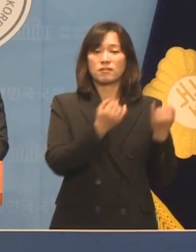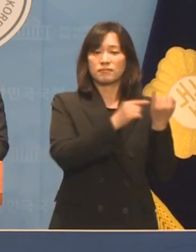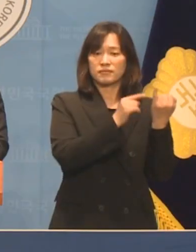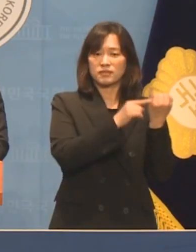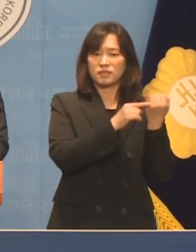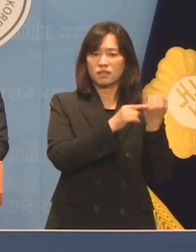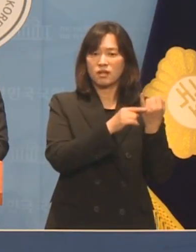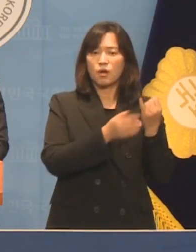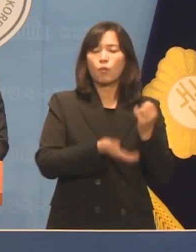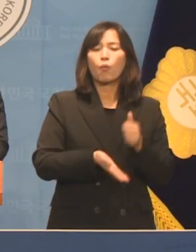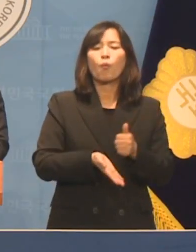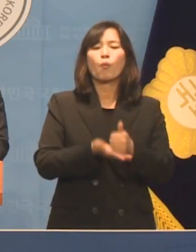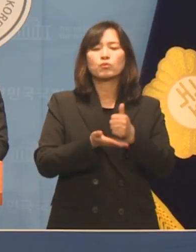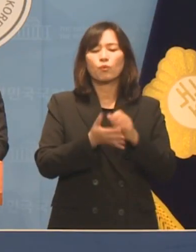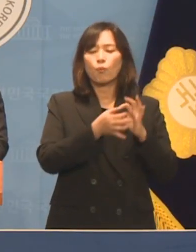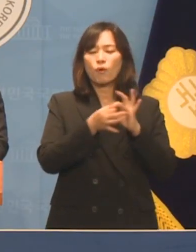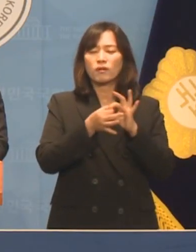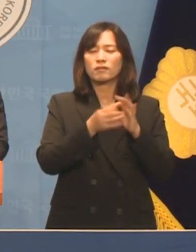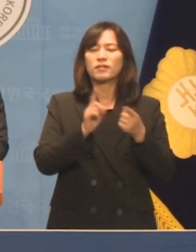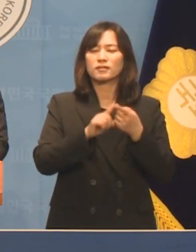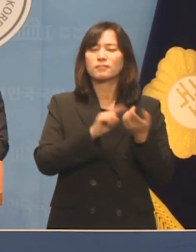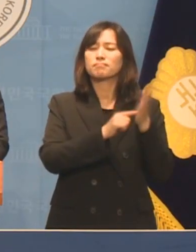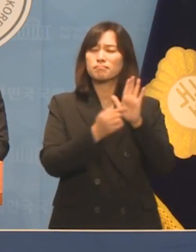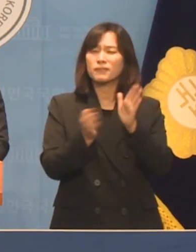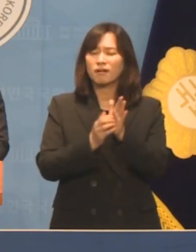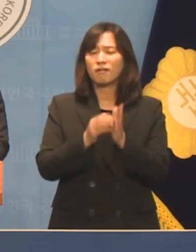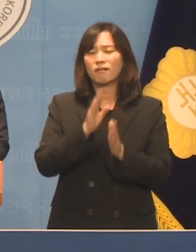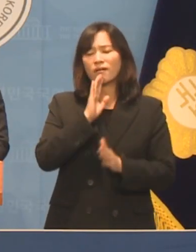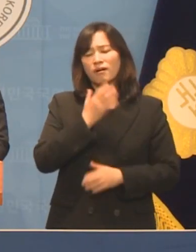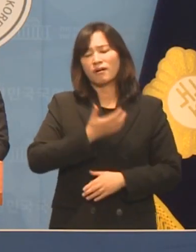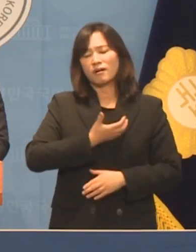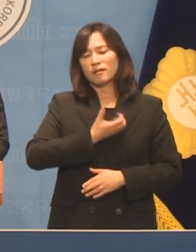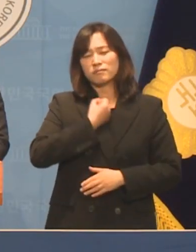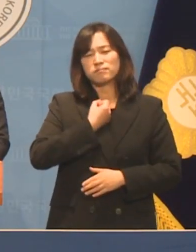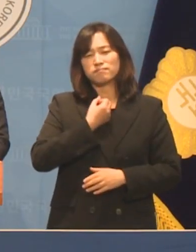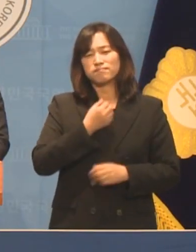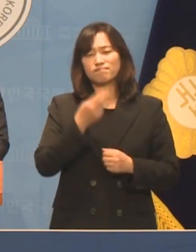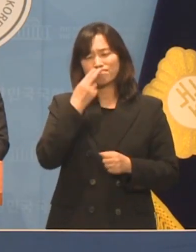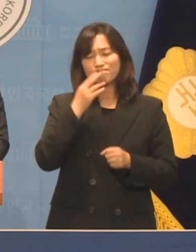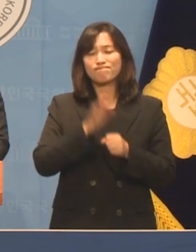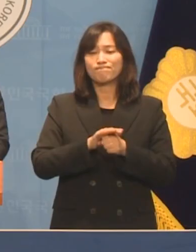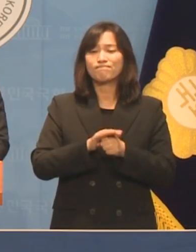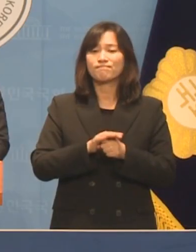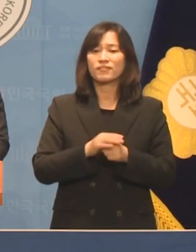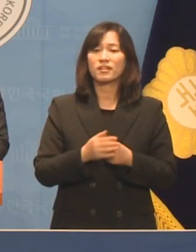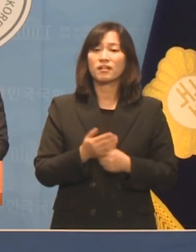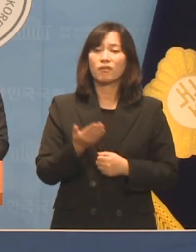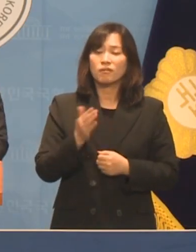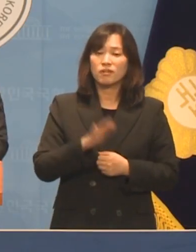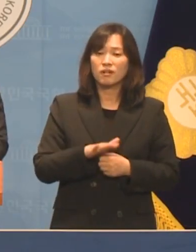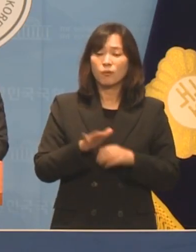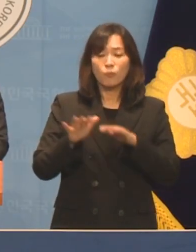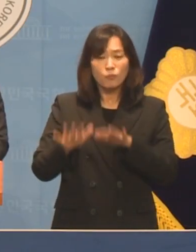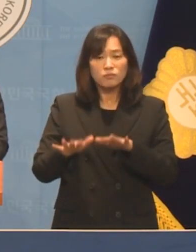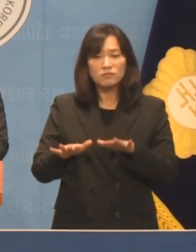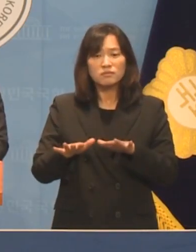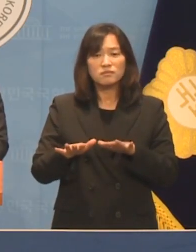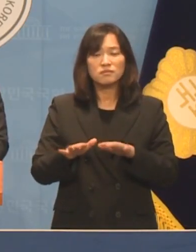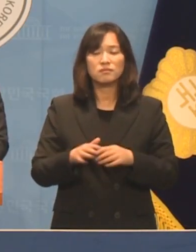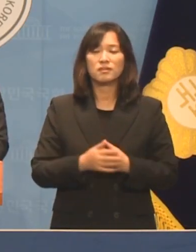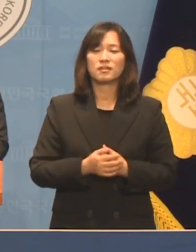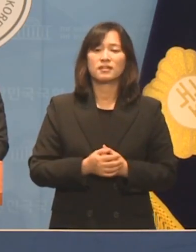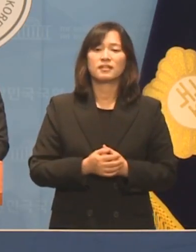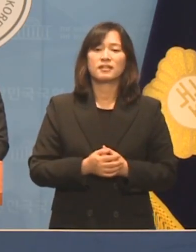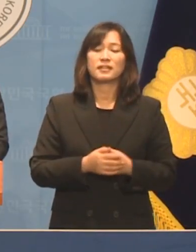관련 녹취를 공개했습니다. 너무 충격적이고 참담한 사실이 아닐 수 없었습니다. 그런데 하루도 채 지나지 않은